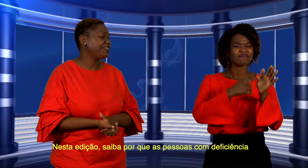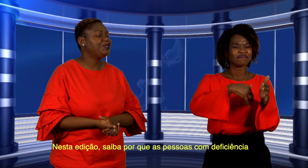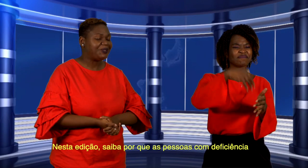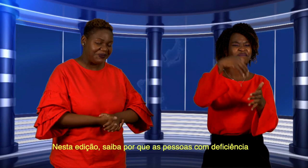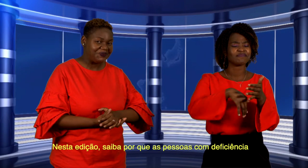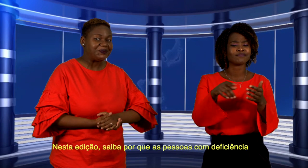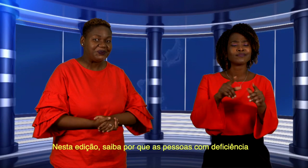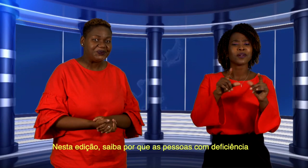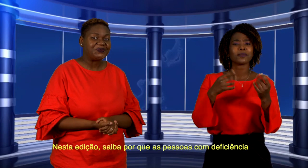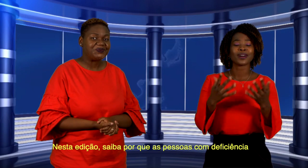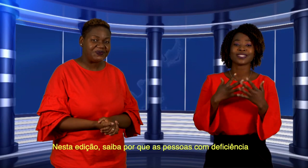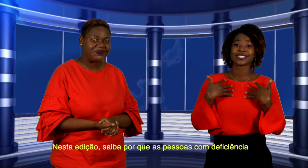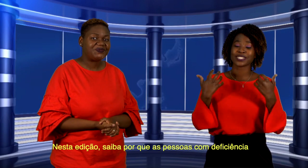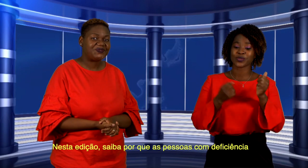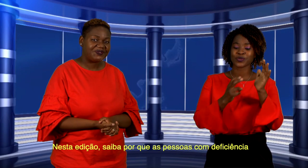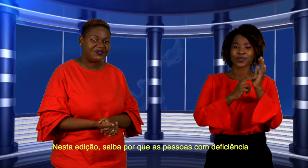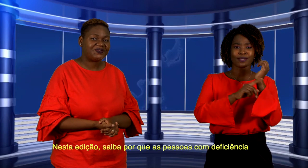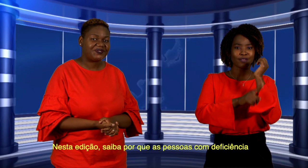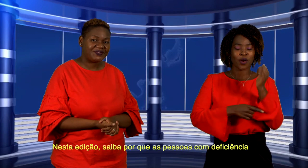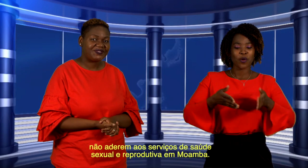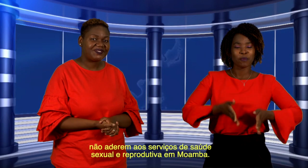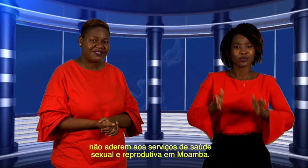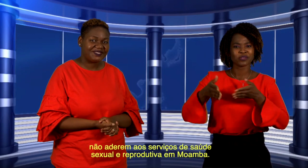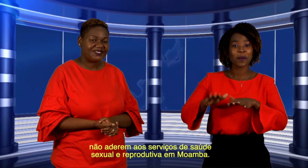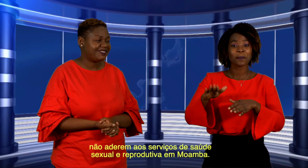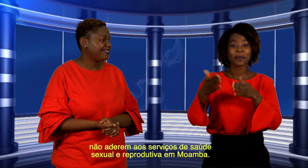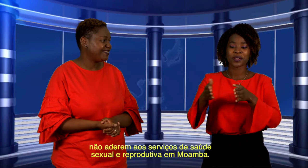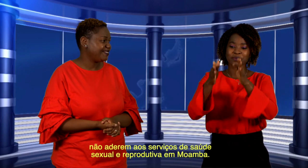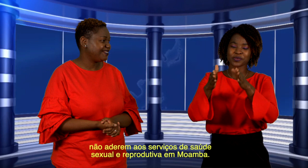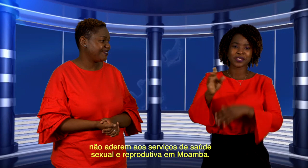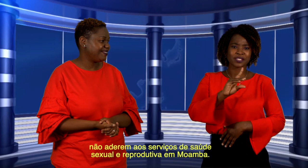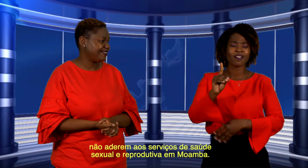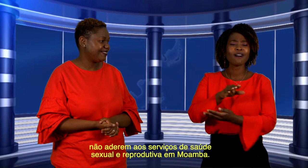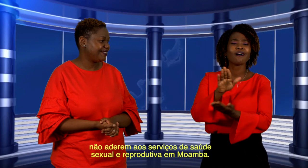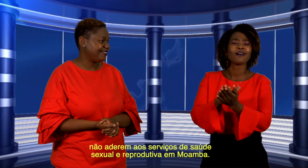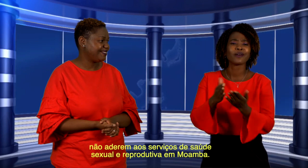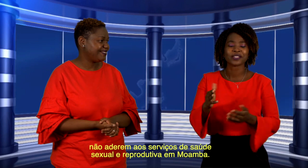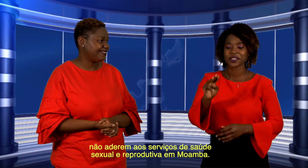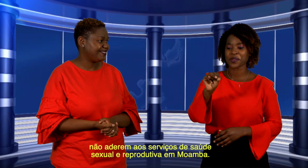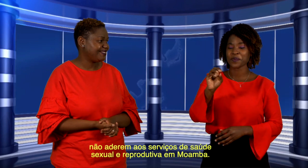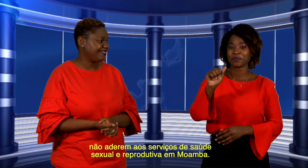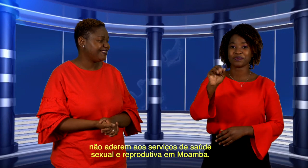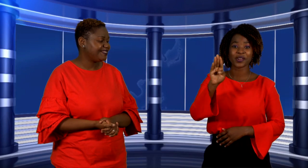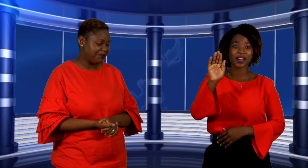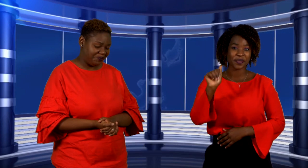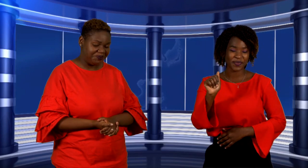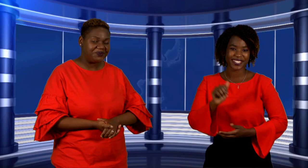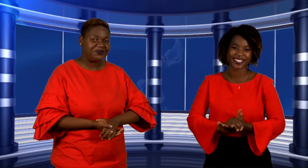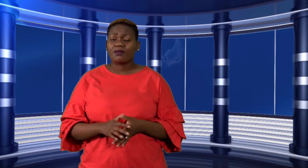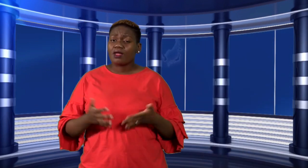Nesta edição, saiba por que as pessoas com deficiência não aderem aos serviços de saúde sexual e reprodutiva em Moamba.